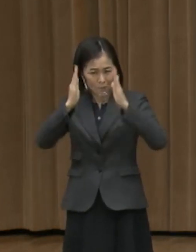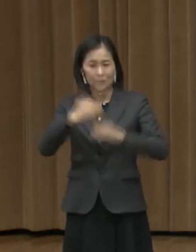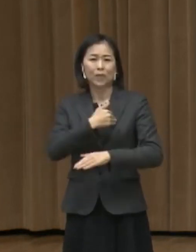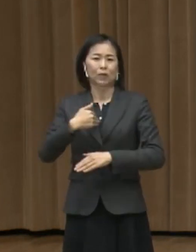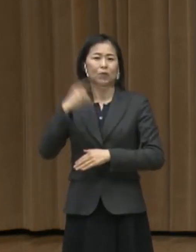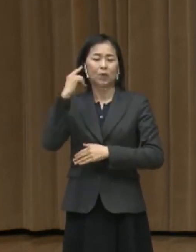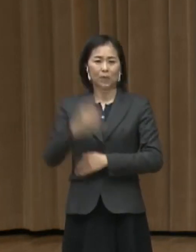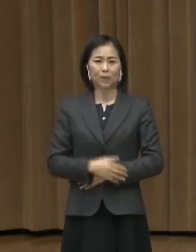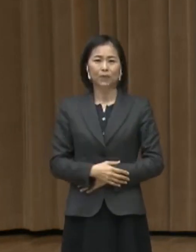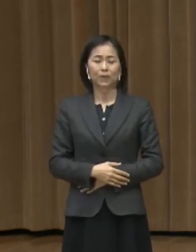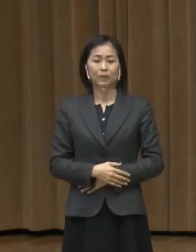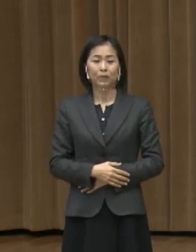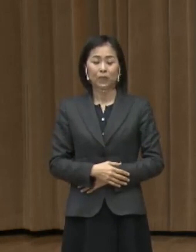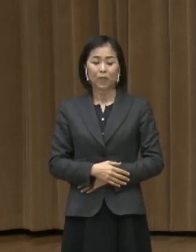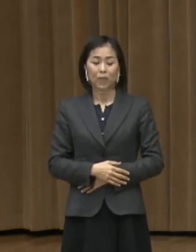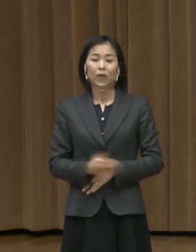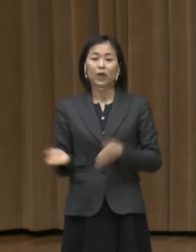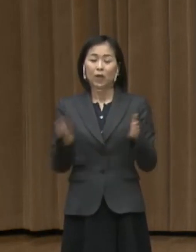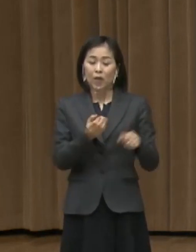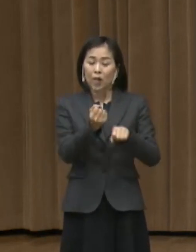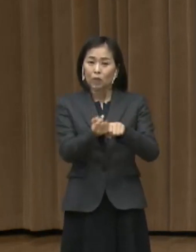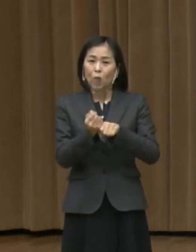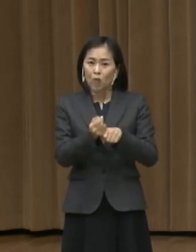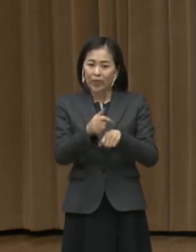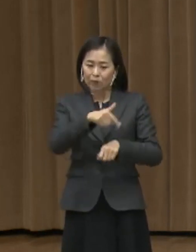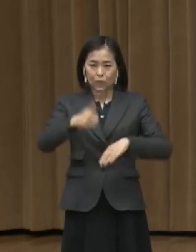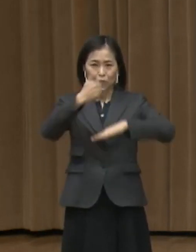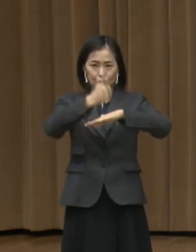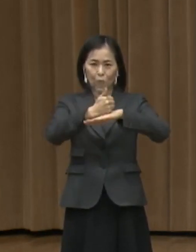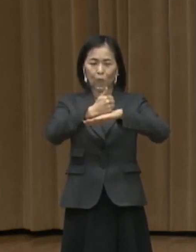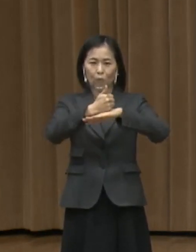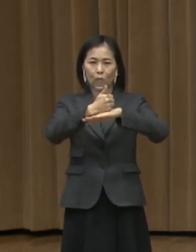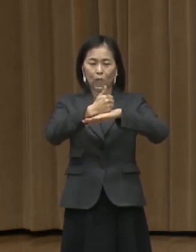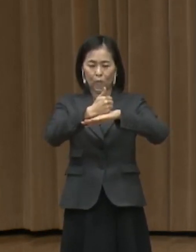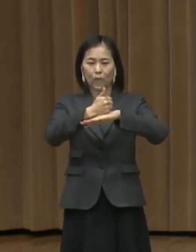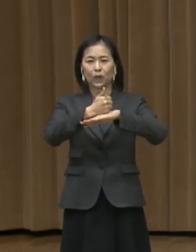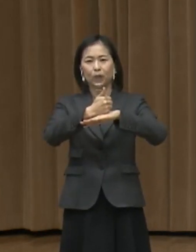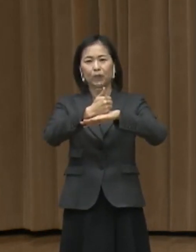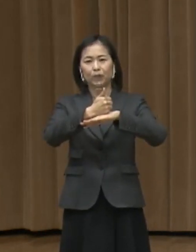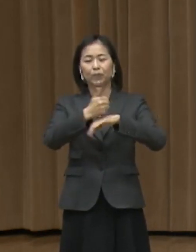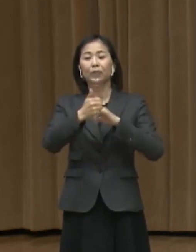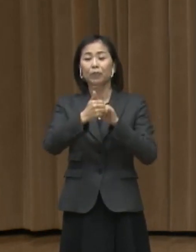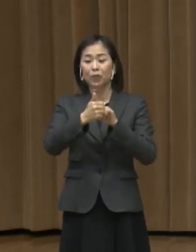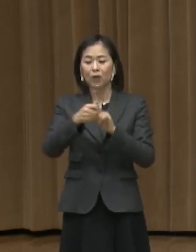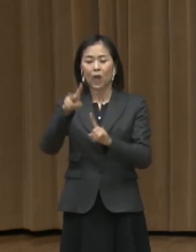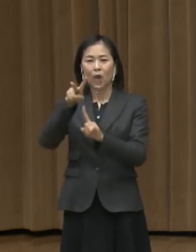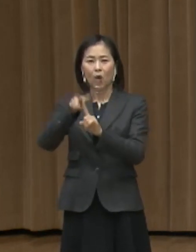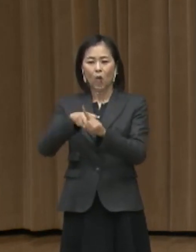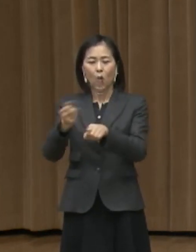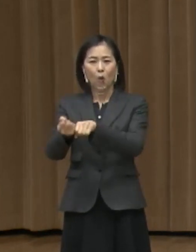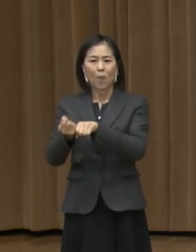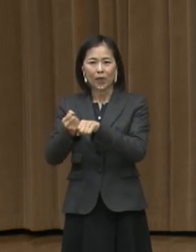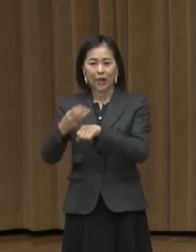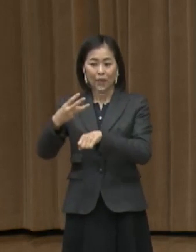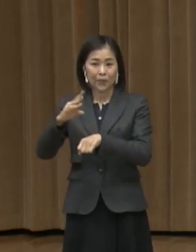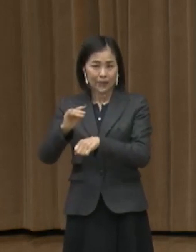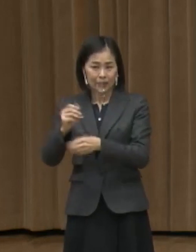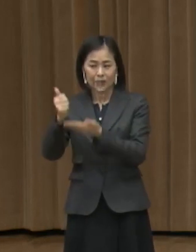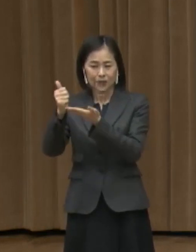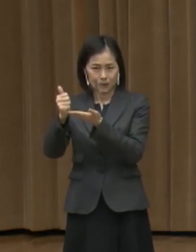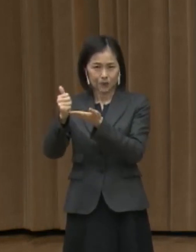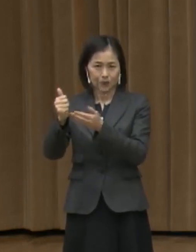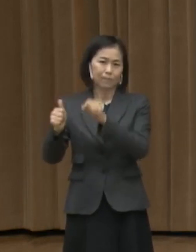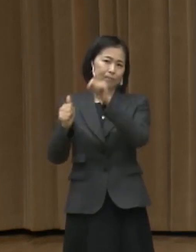ています。農林部長には川越農林振興センター所長である小畑美希を登用いた